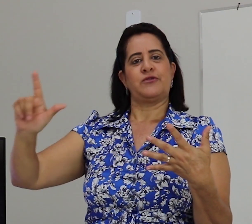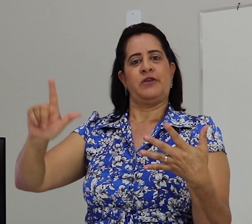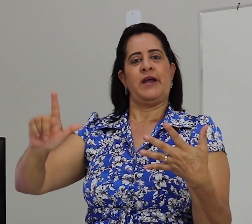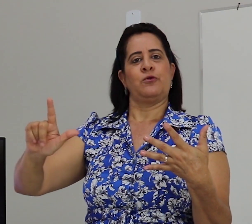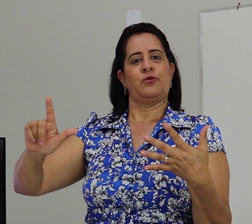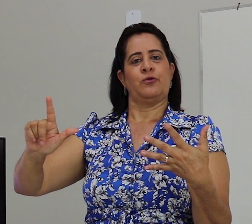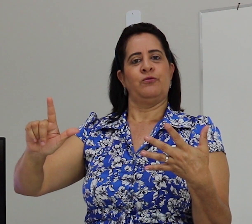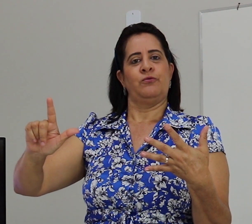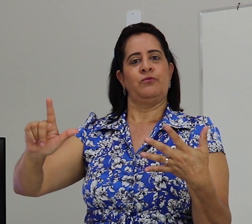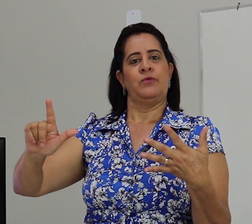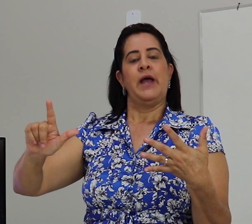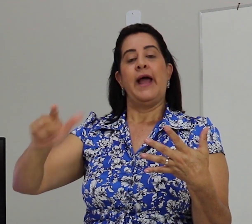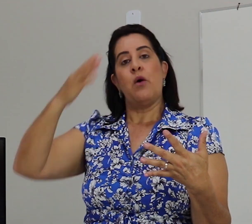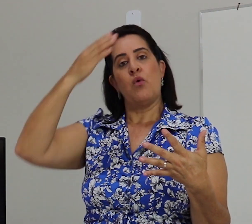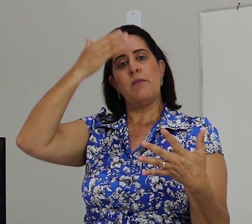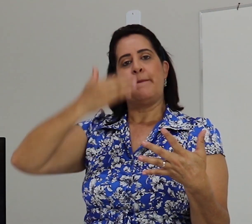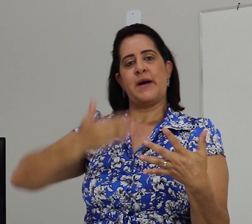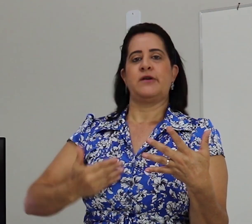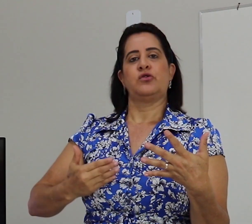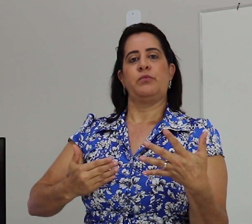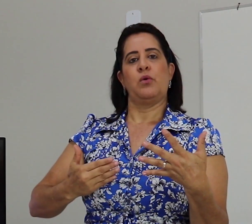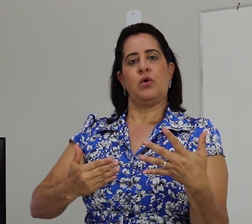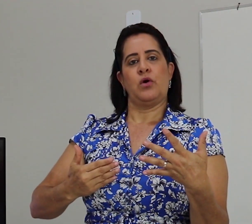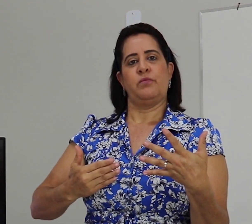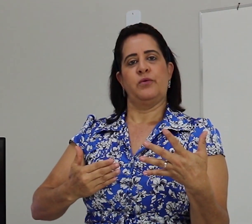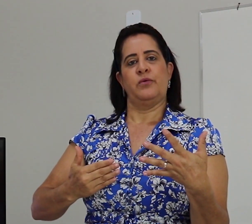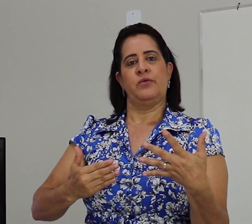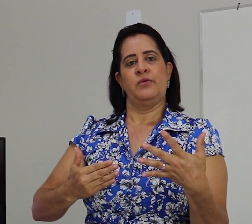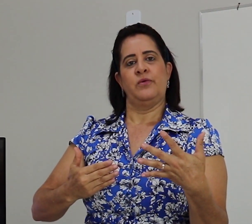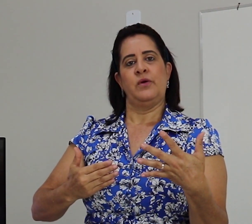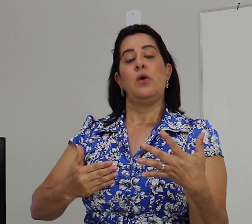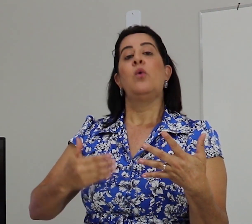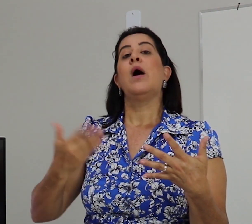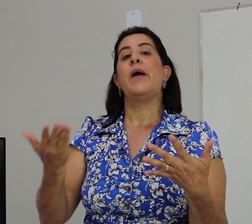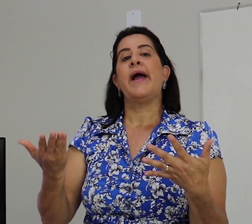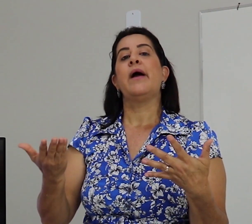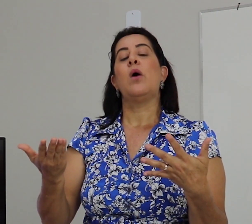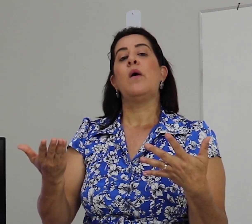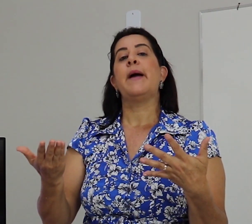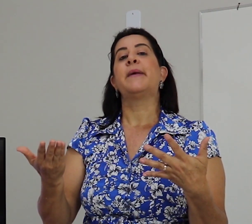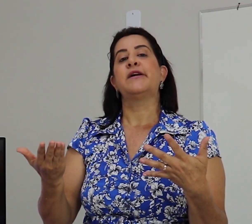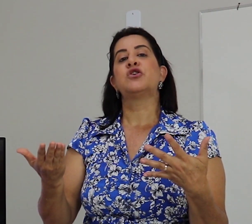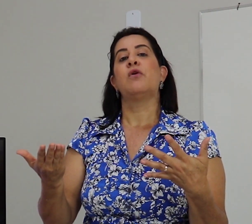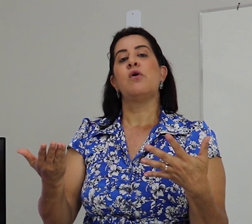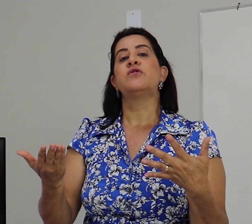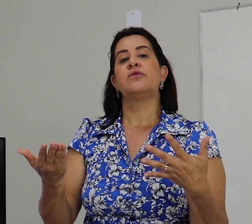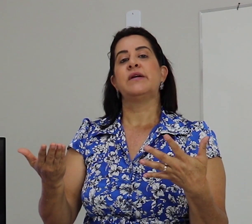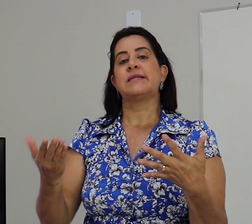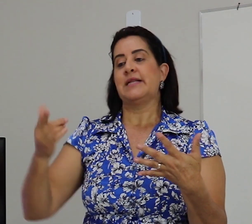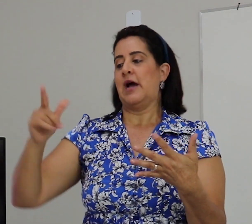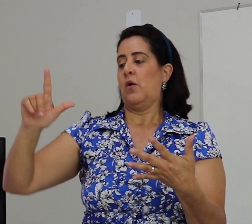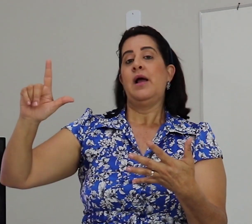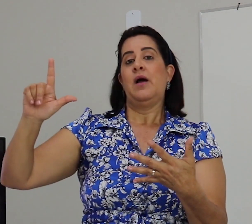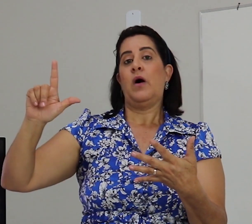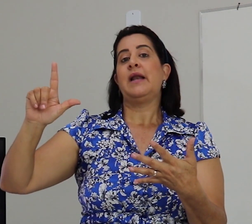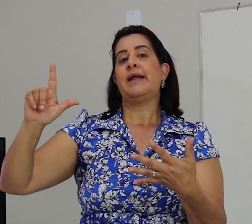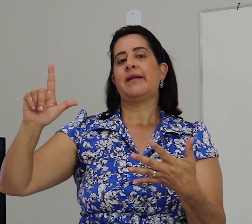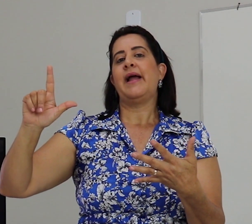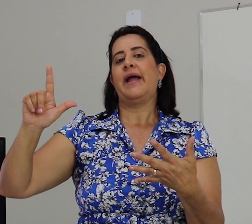espaço neutro? É alguma parte do meu corpo? Qual é a parte que eu vou construir esse sinal? Olha a letra L, que